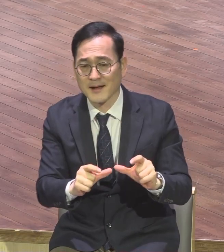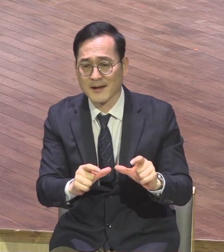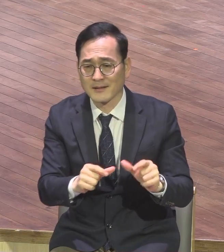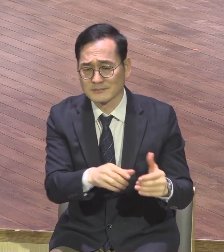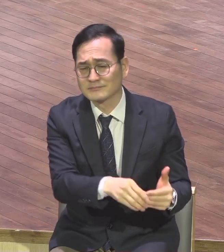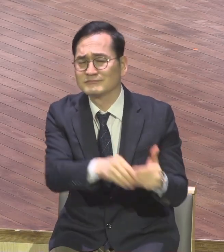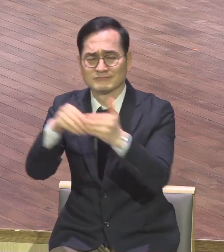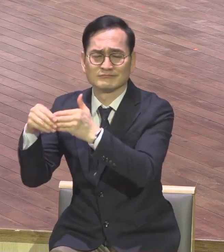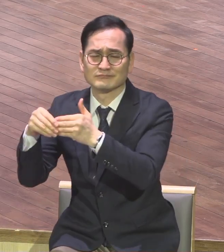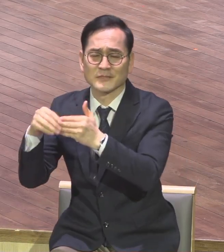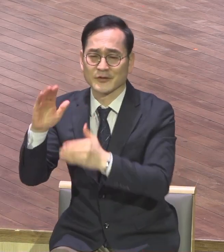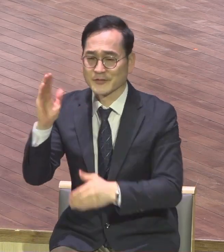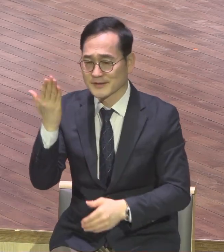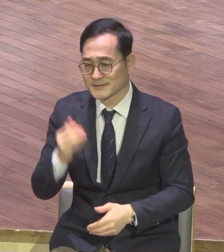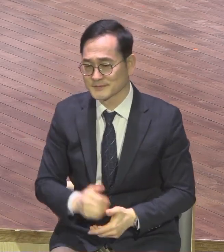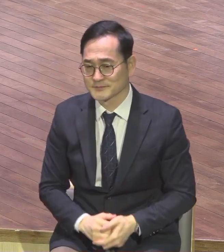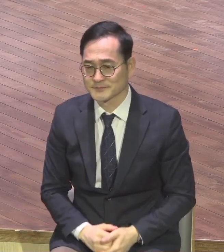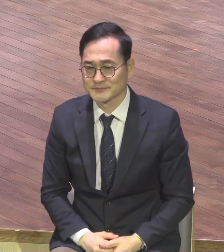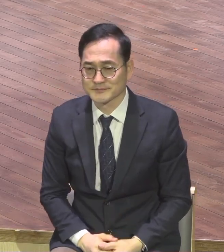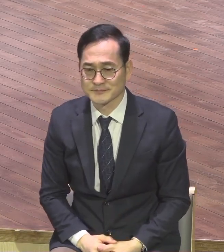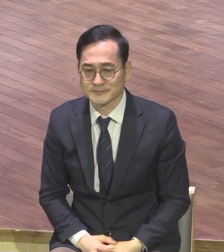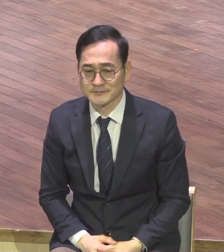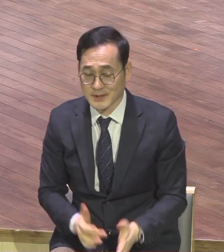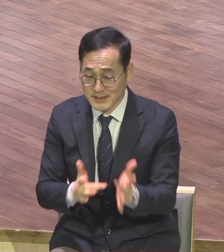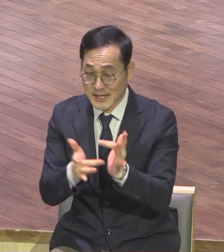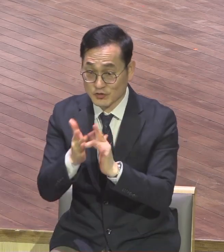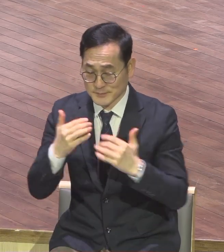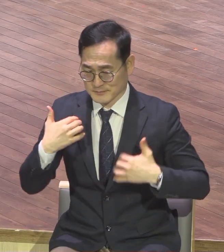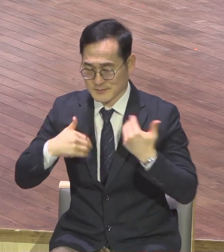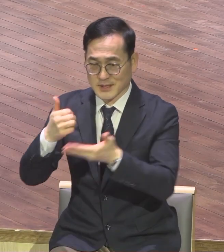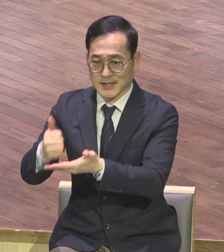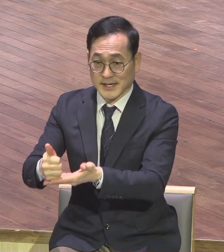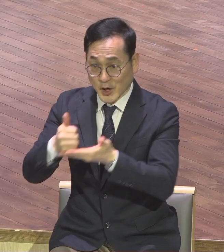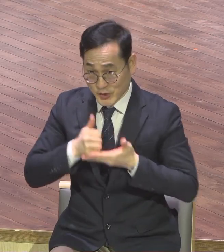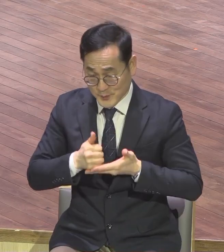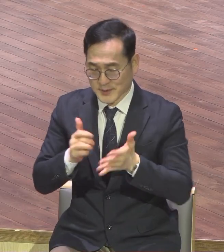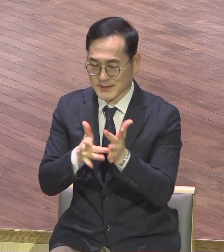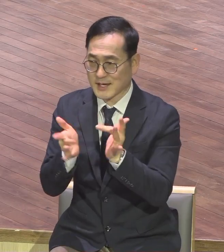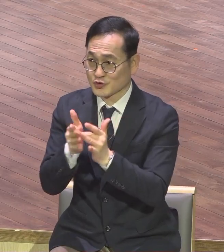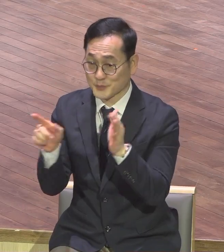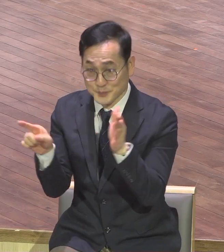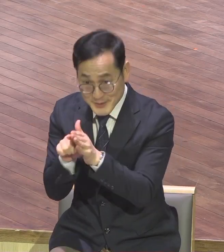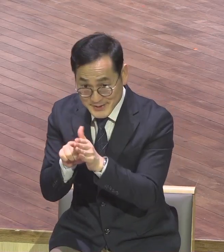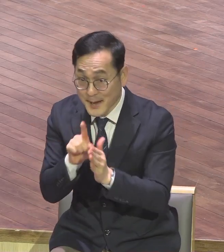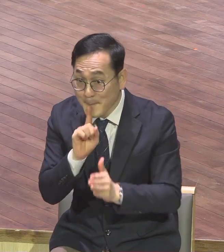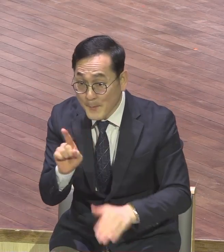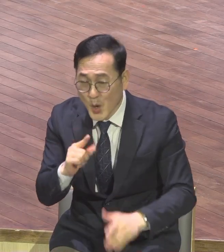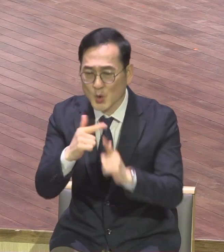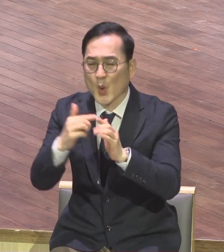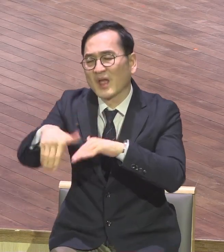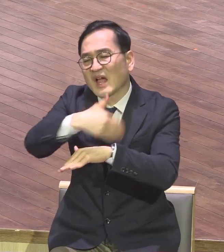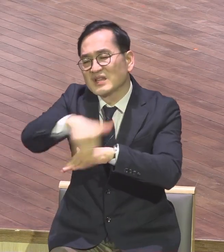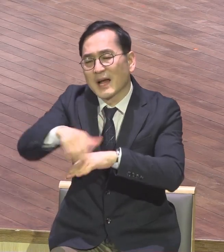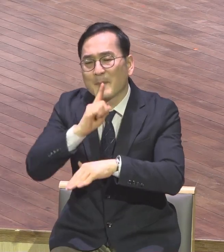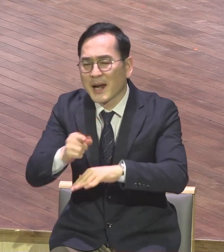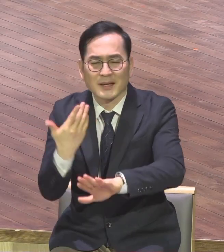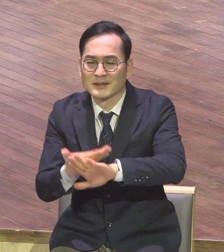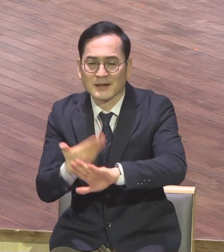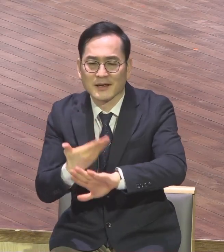된다. 그렇지? 예수님을 영접한다, 예수 믿는다, 이 말은 내 교회 다닌다가